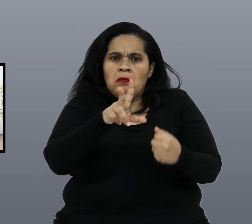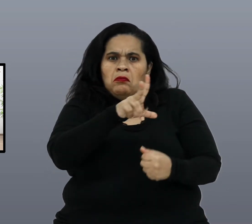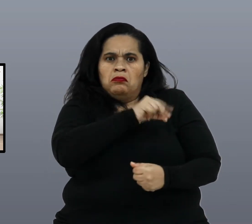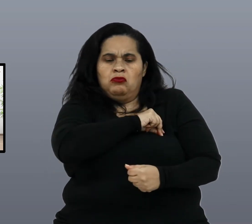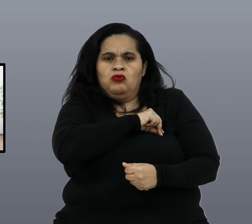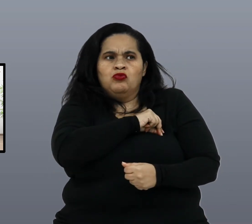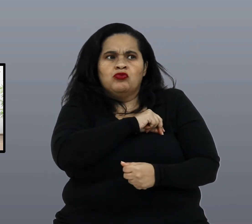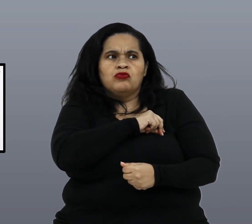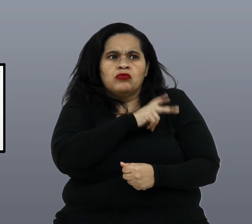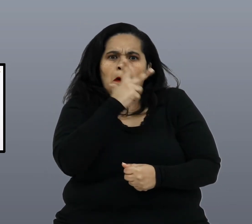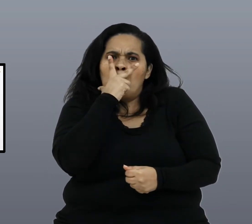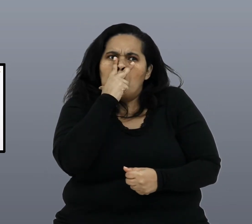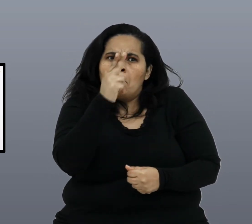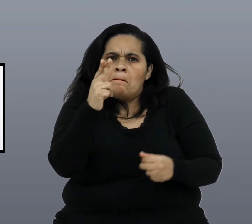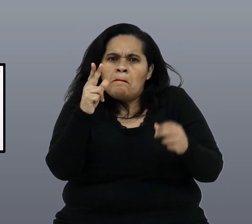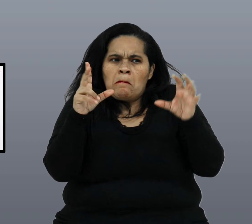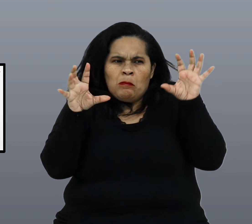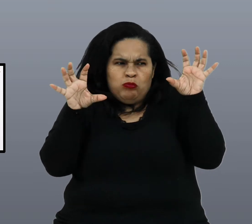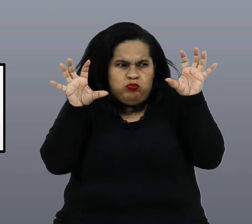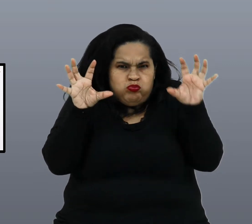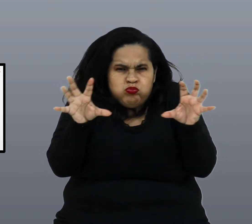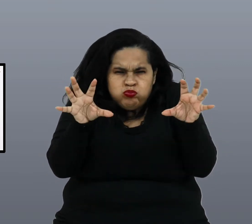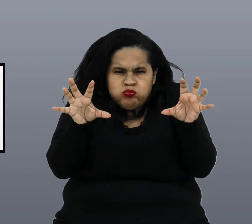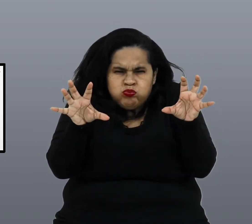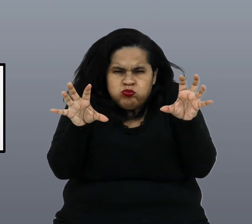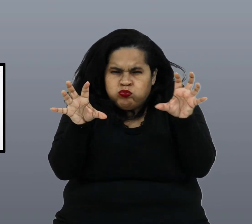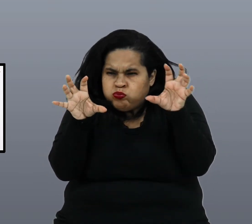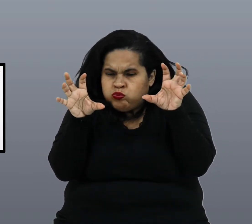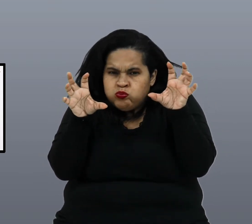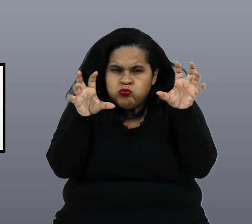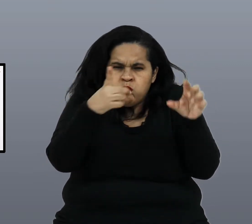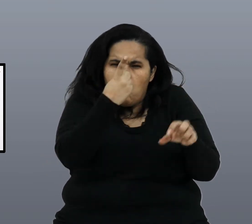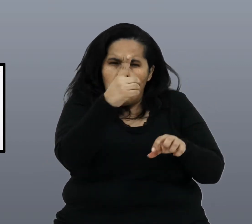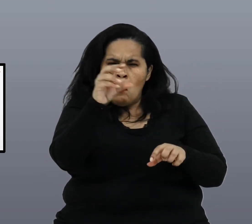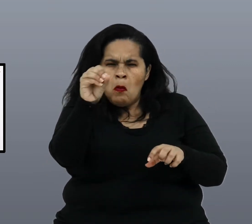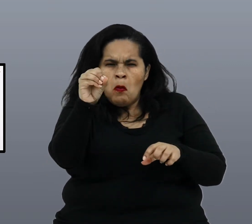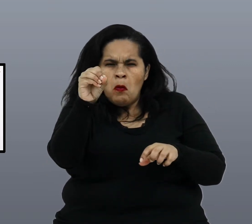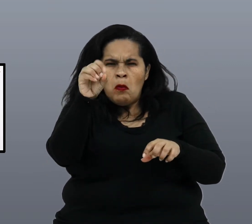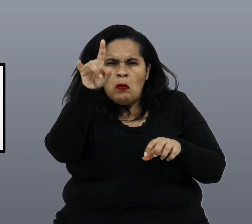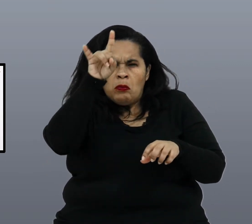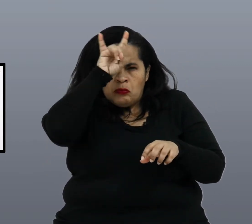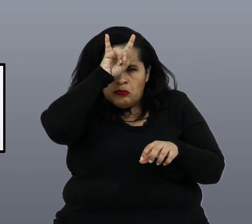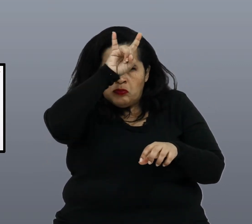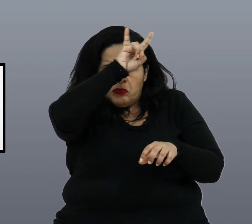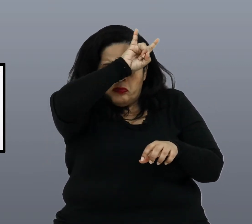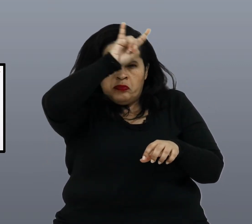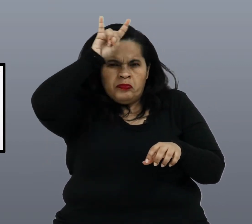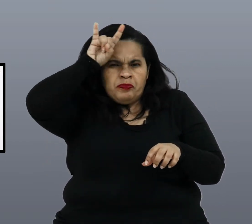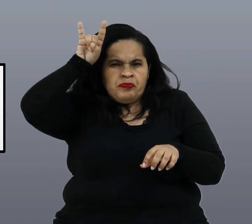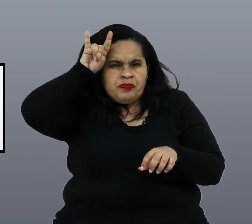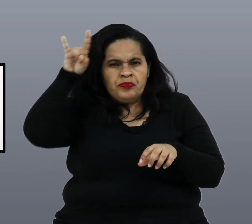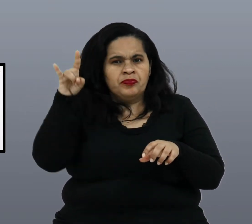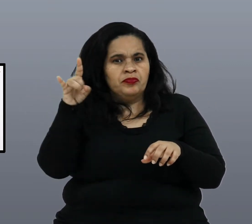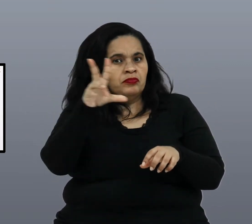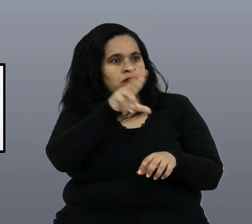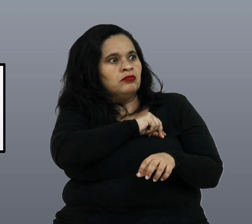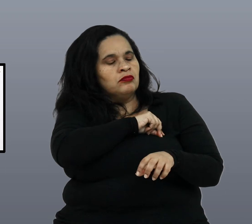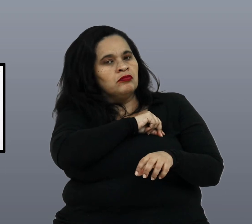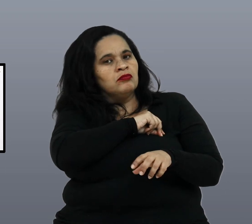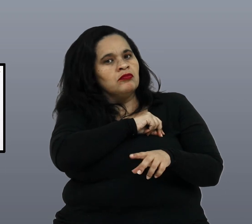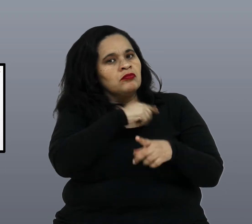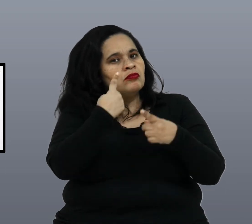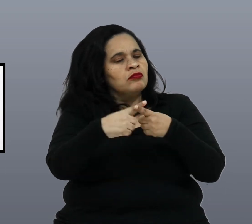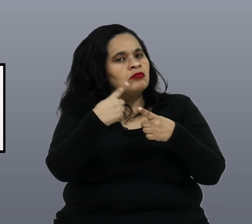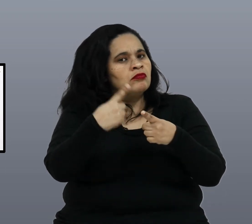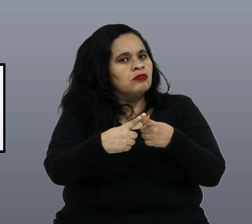de monstro, com 10 chifres, né? Bem diferente dos 3 primeiros, né? Porque, apesar